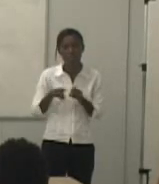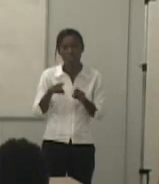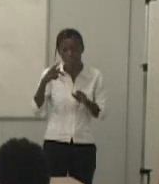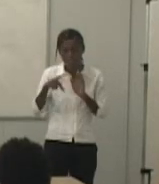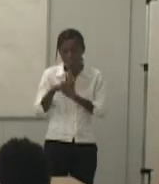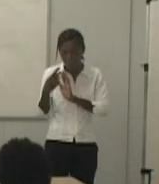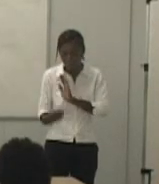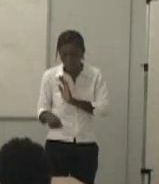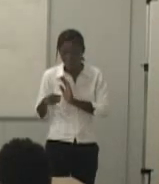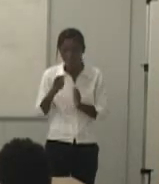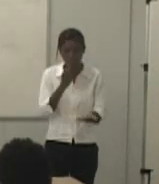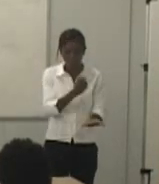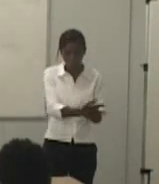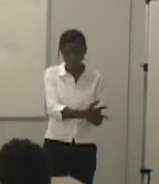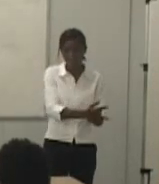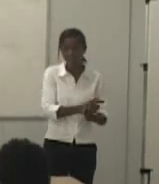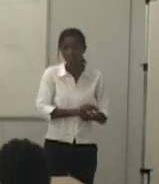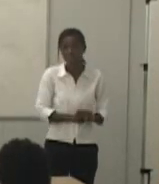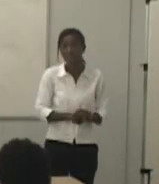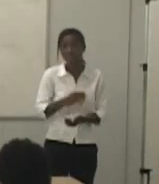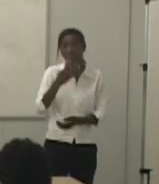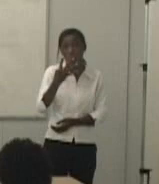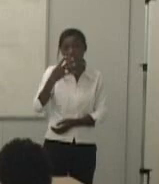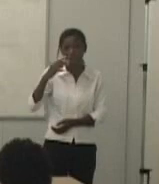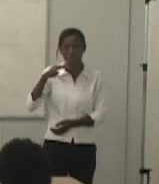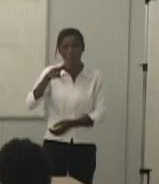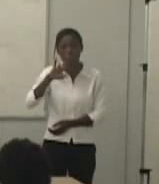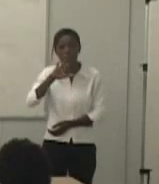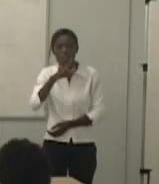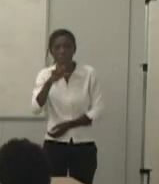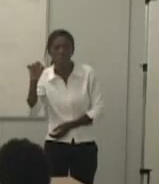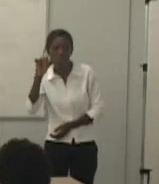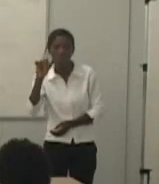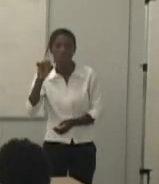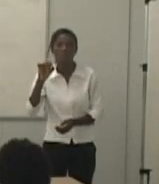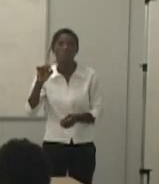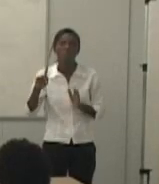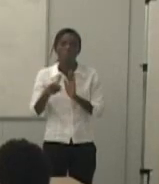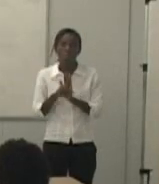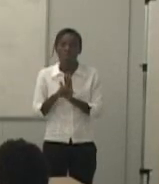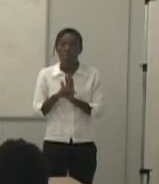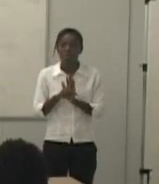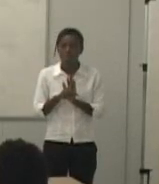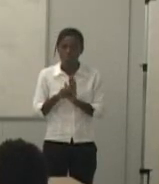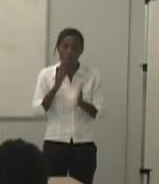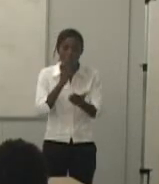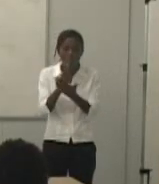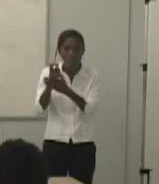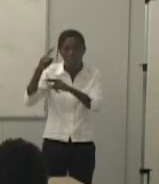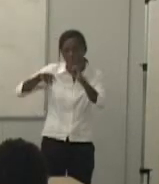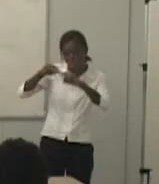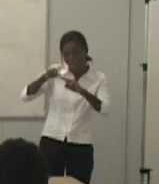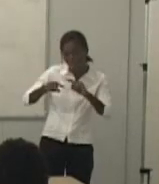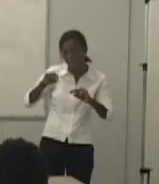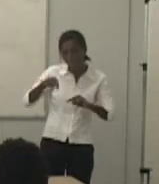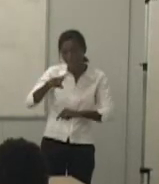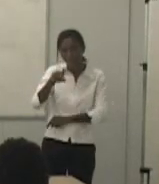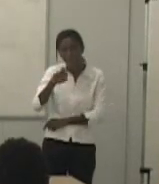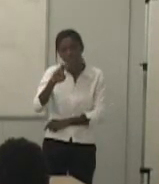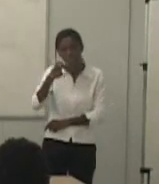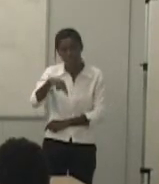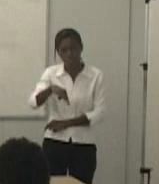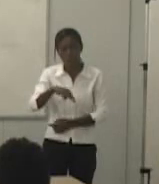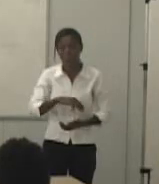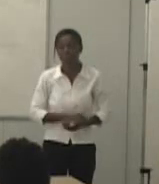compra foram 4 milhões para instalação de equipamentos aqui em em xerem É nesse